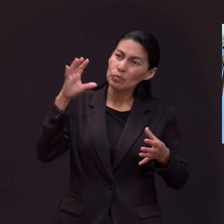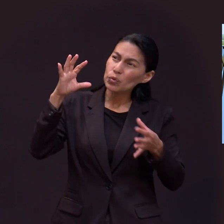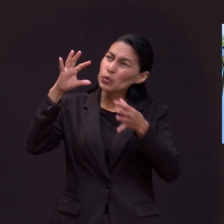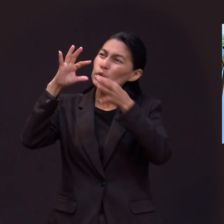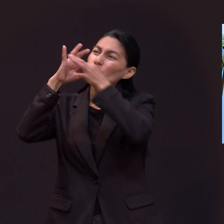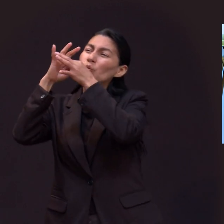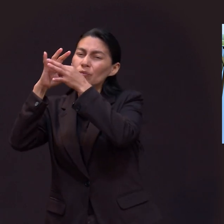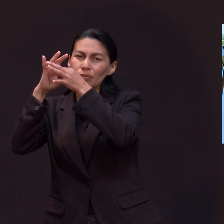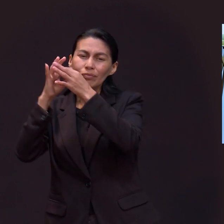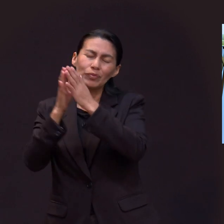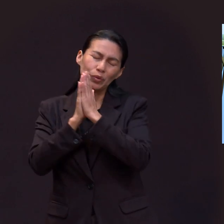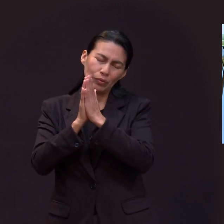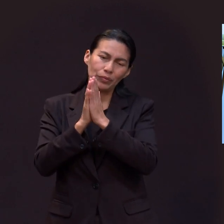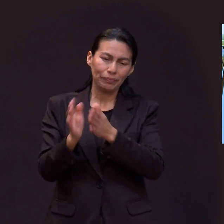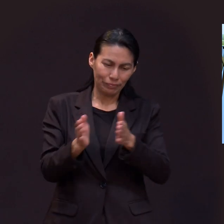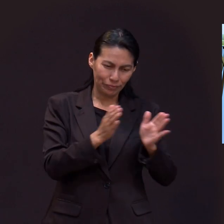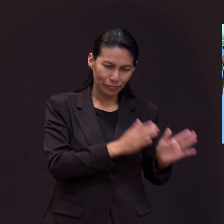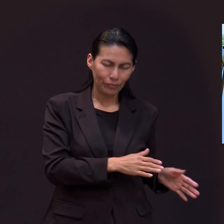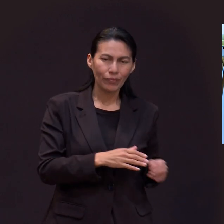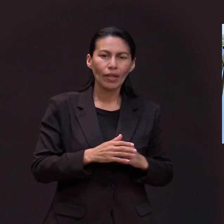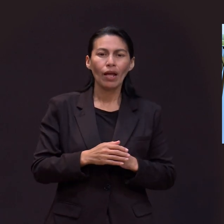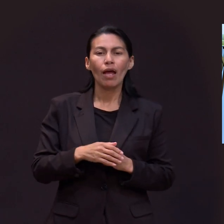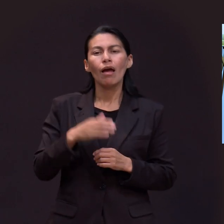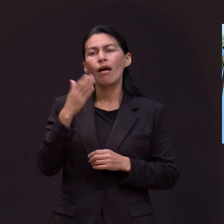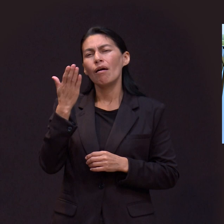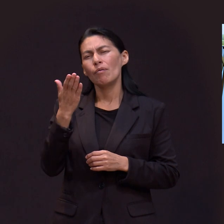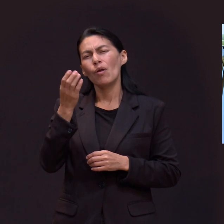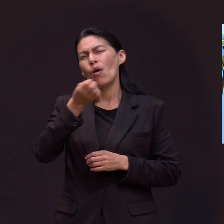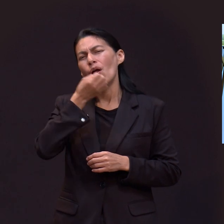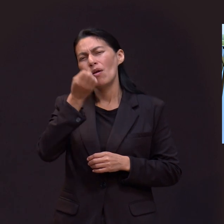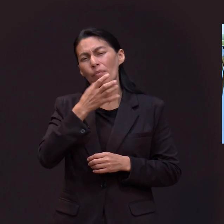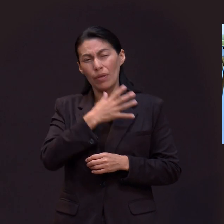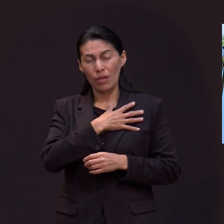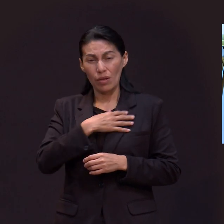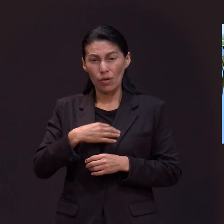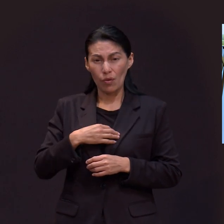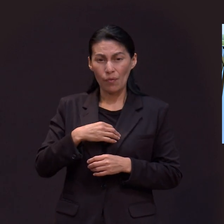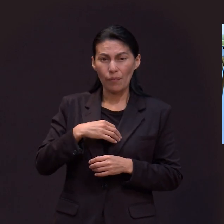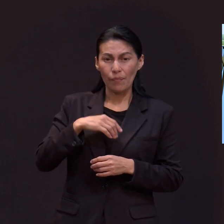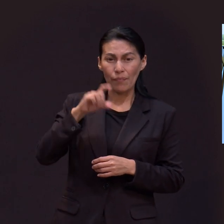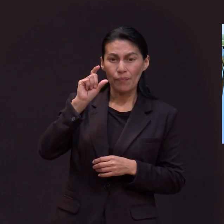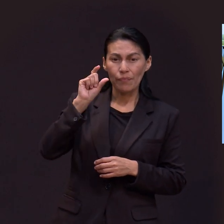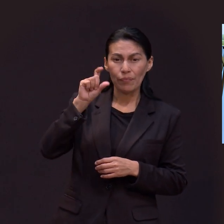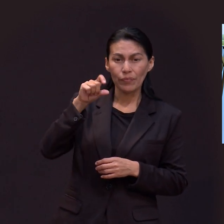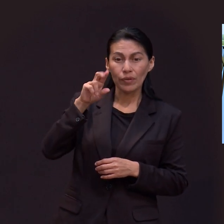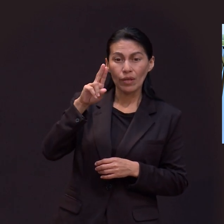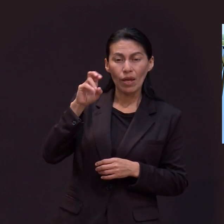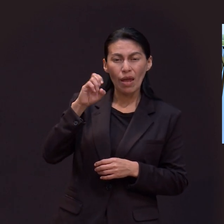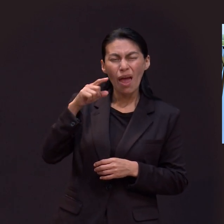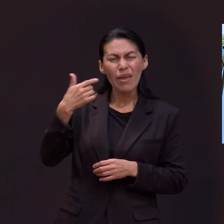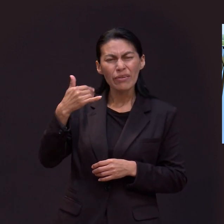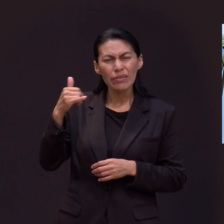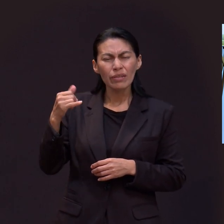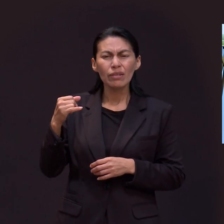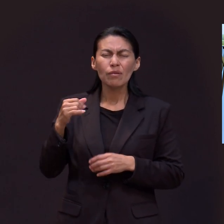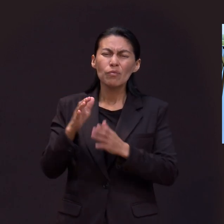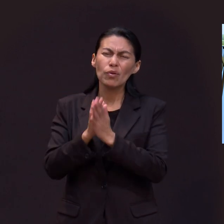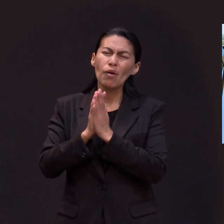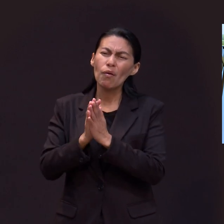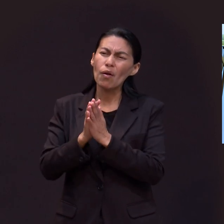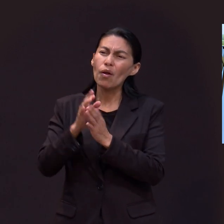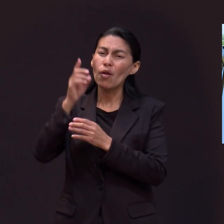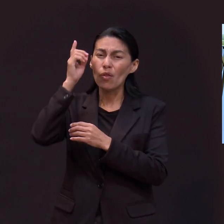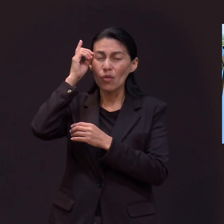catering enorme dice mi duración por mi hijo kenji y su esposa liz que hay en